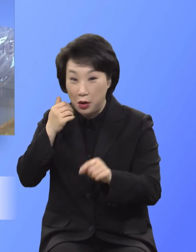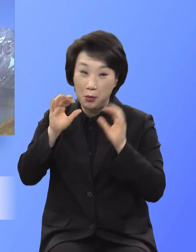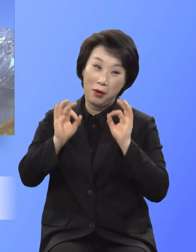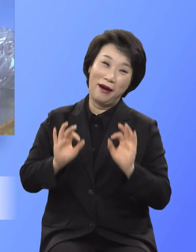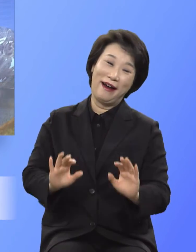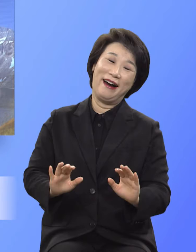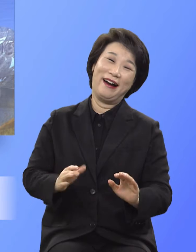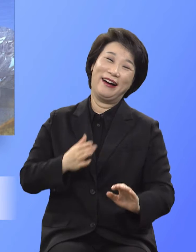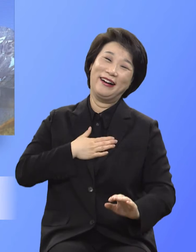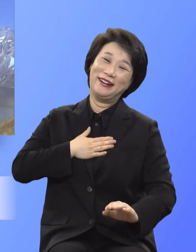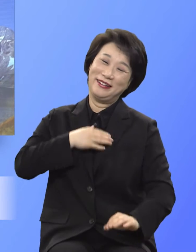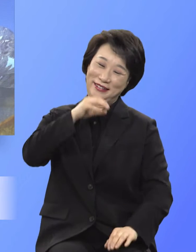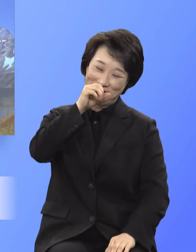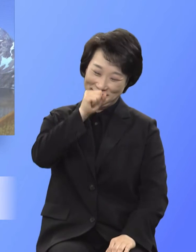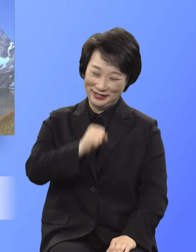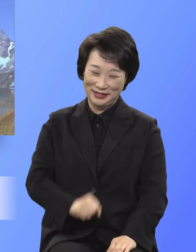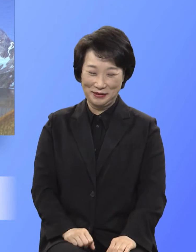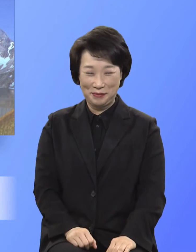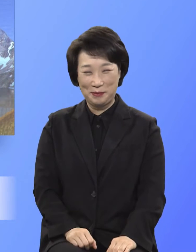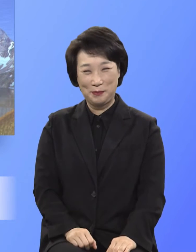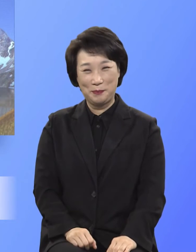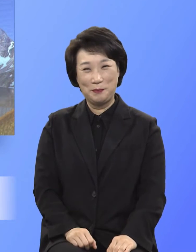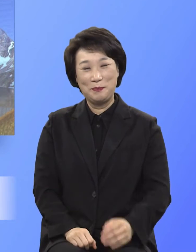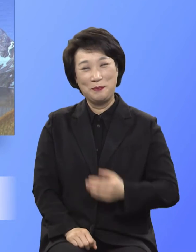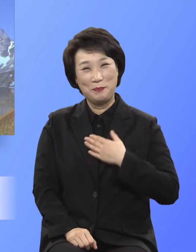때 기쁨이 있잖아요.